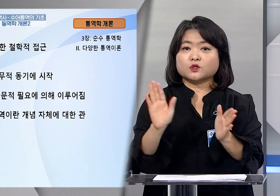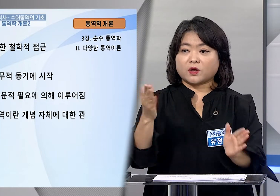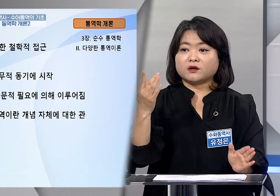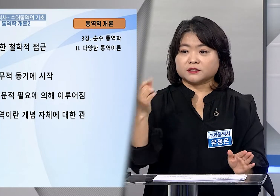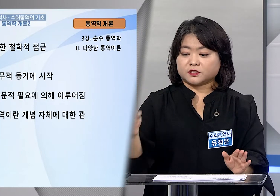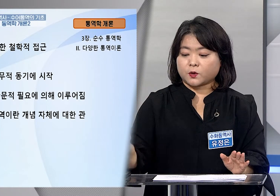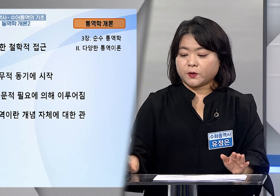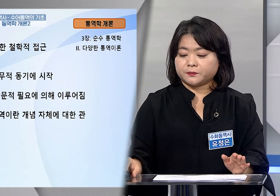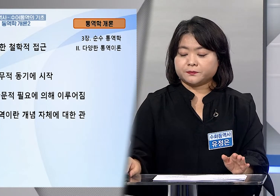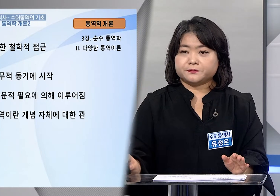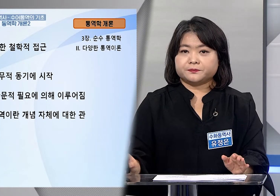된 것이죠.